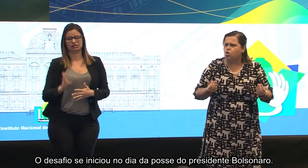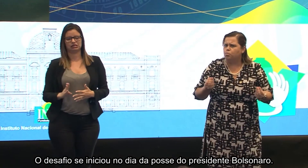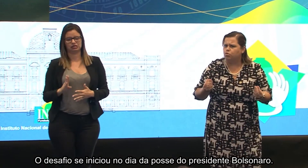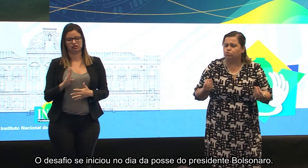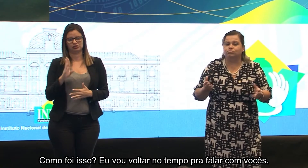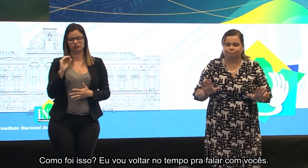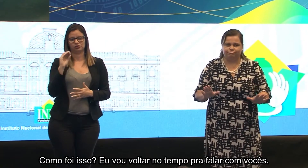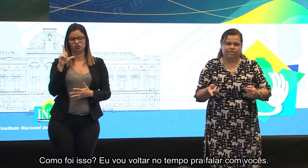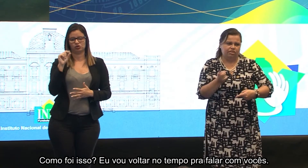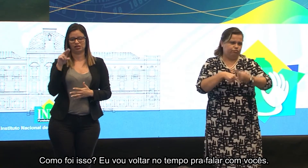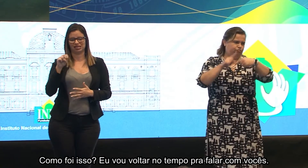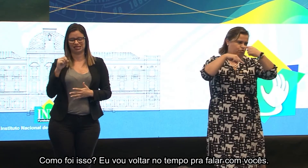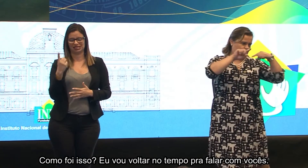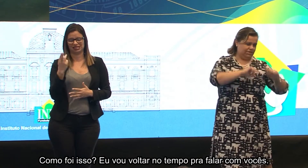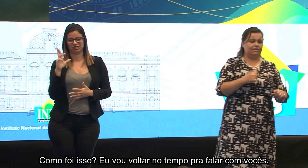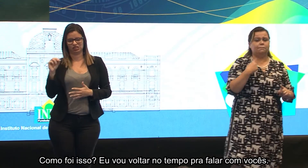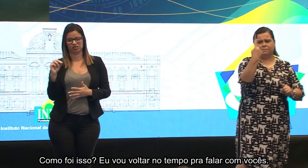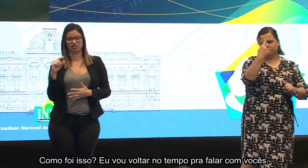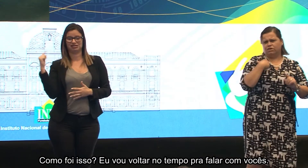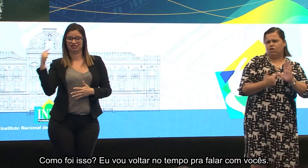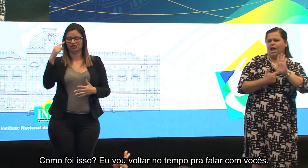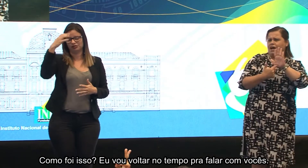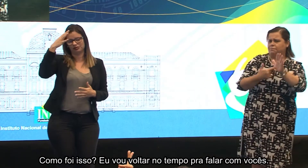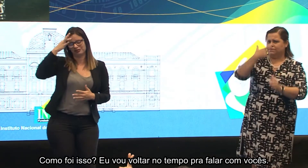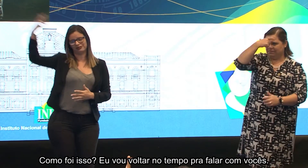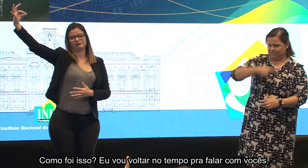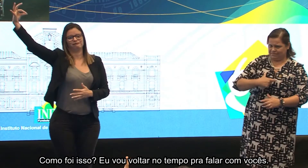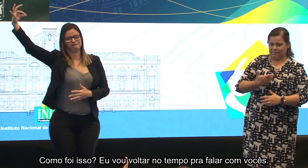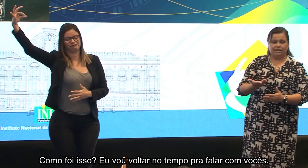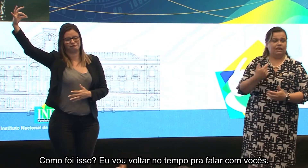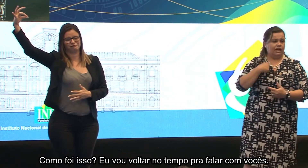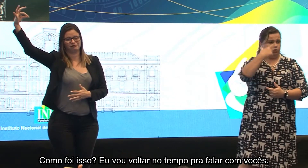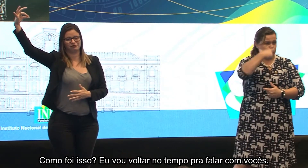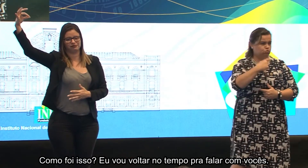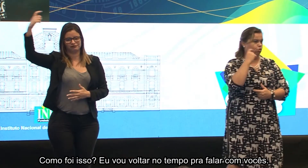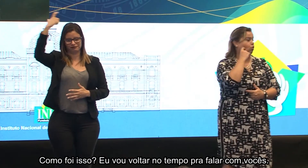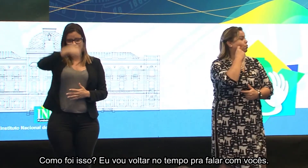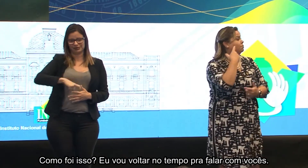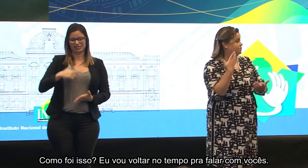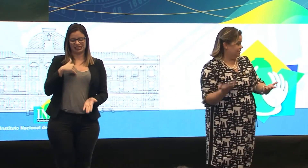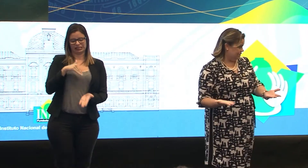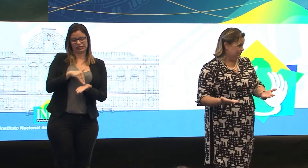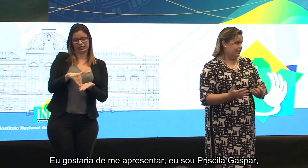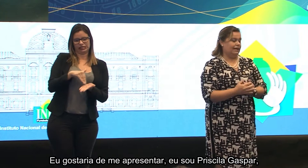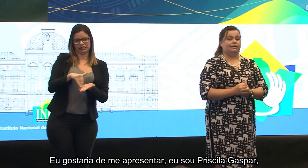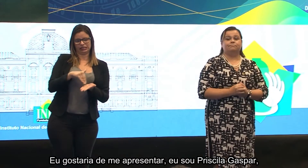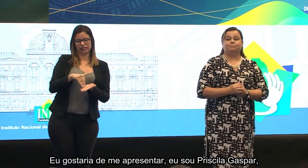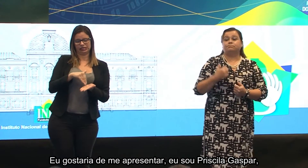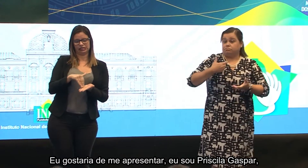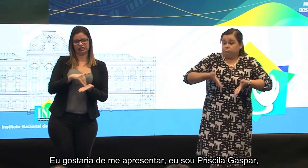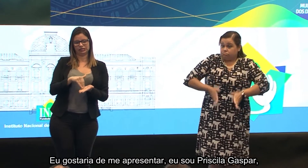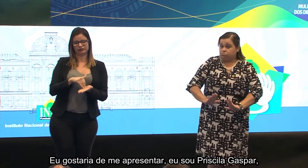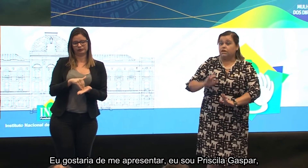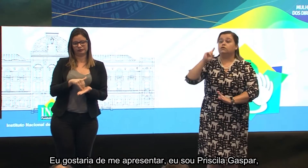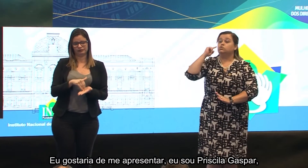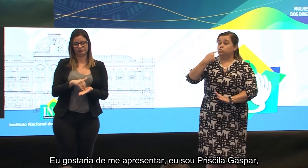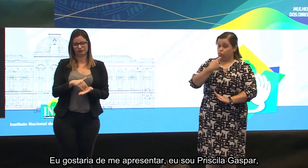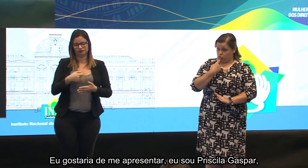Bolsonaro. E como foi isso? Eu vou voltar ao tempo para falar com vocês. Gostaria de me apresentar, eu sou Priscila